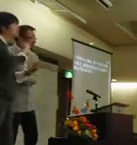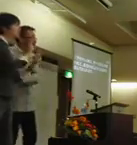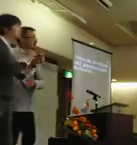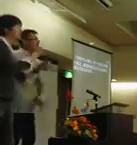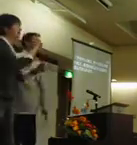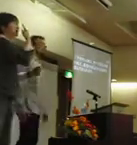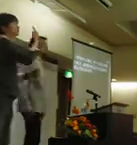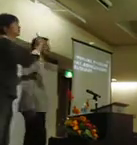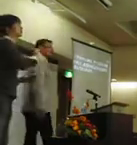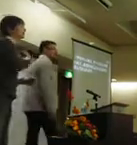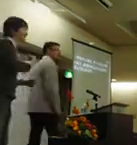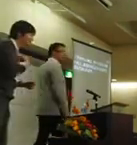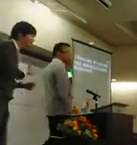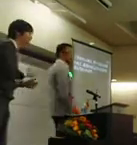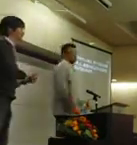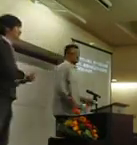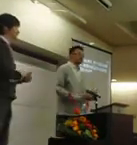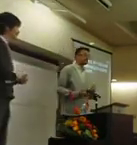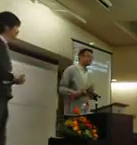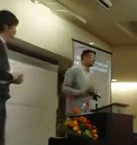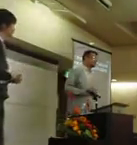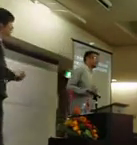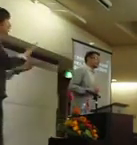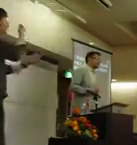りです